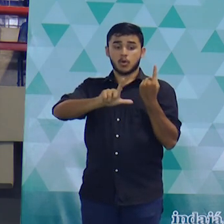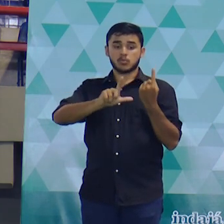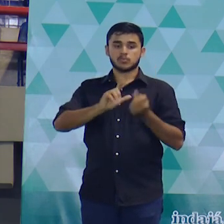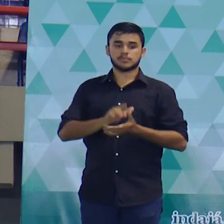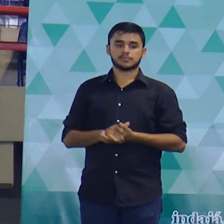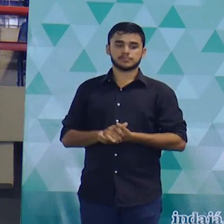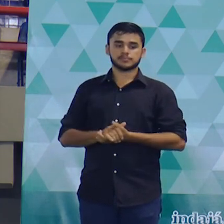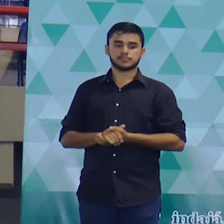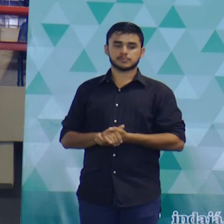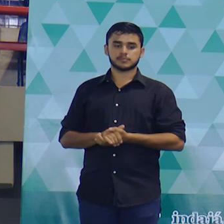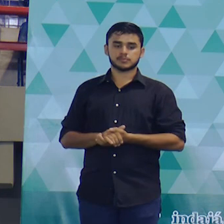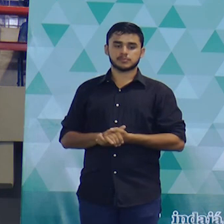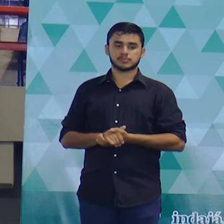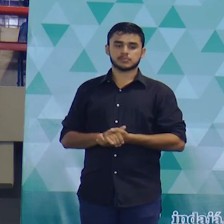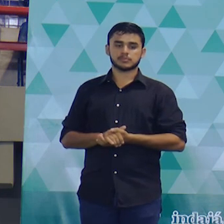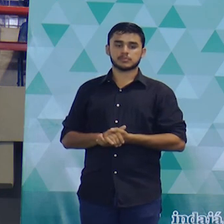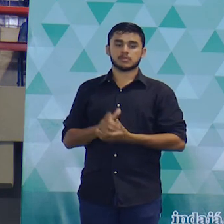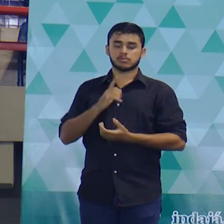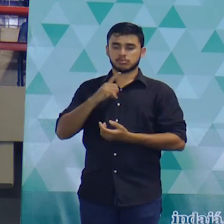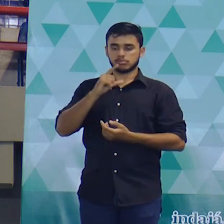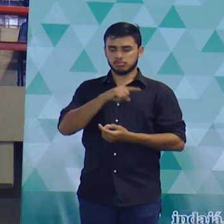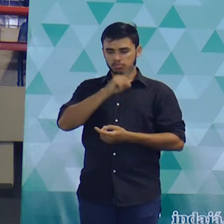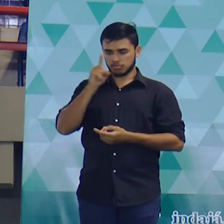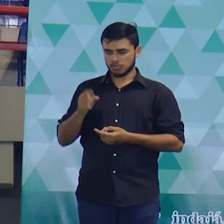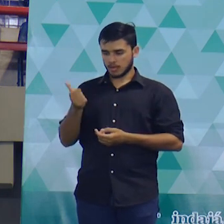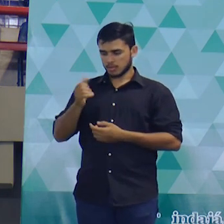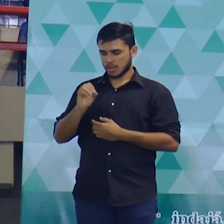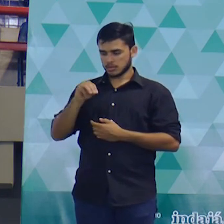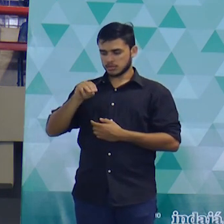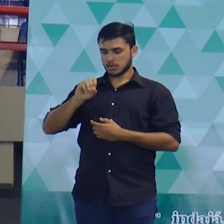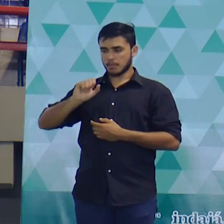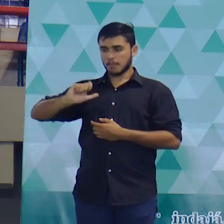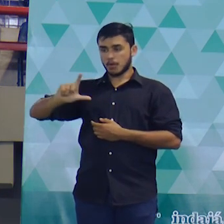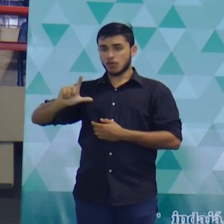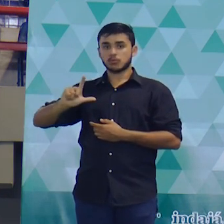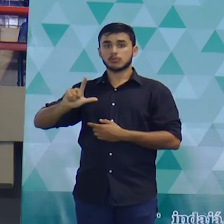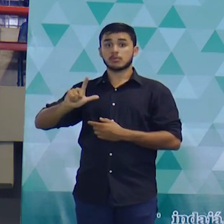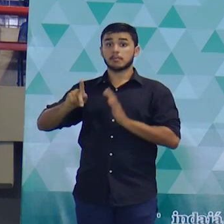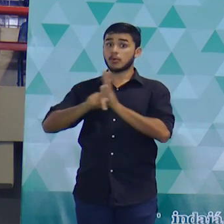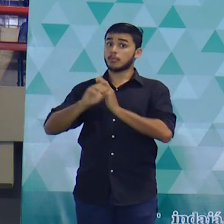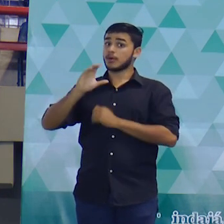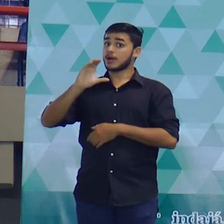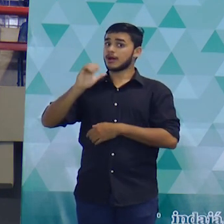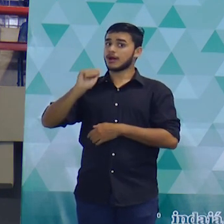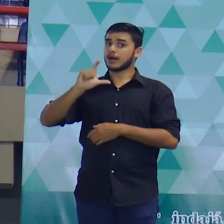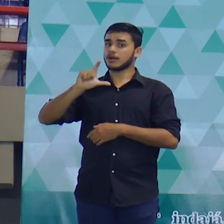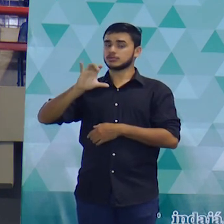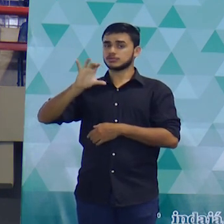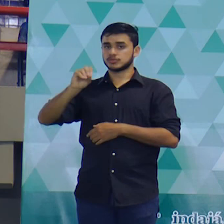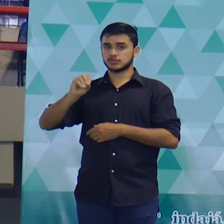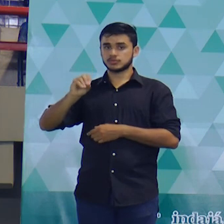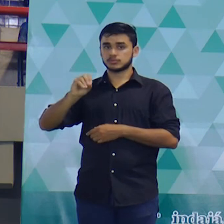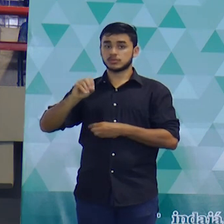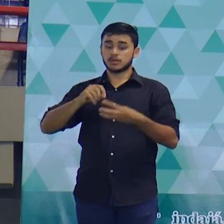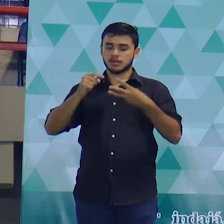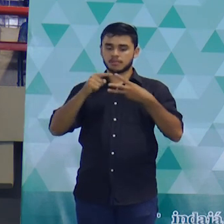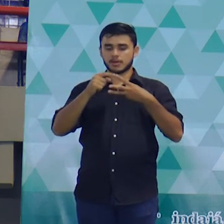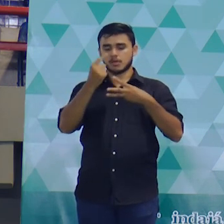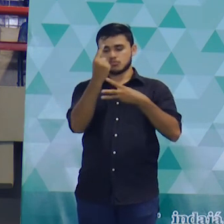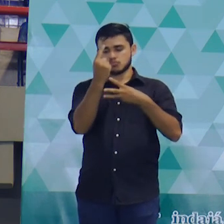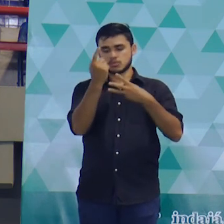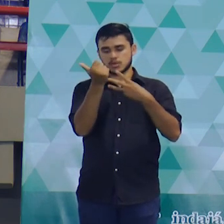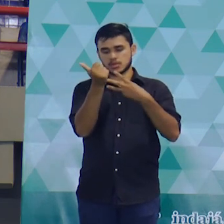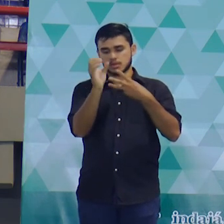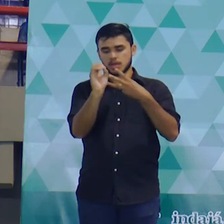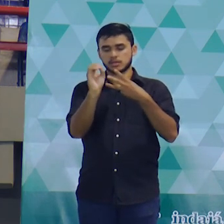para 10 mols do íon cálcio para 6 mols do íon fosfato.